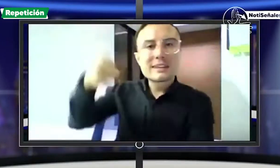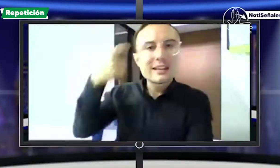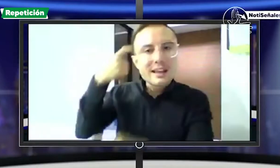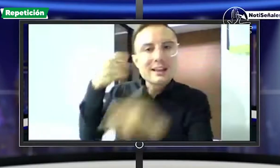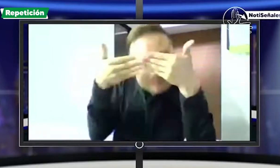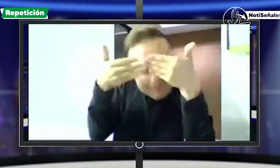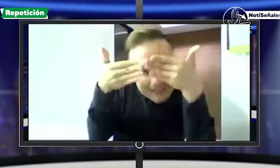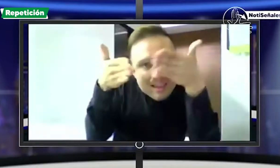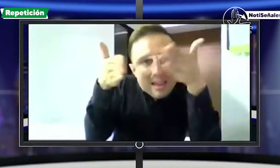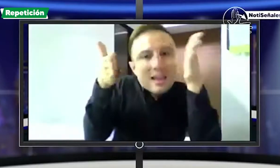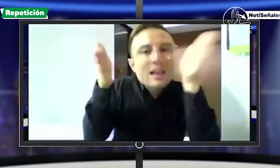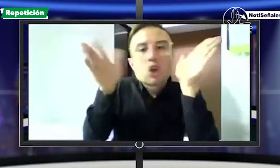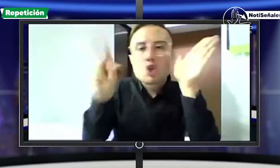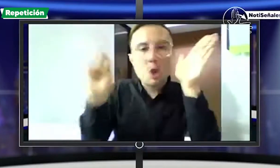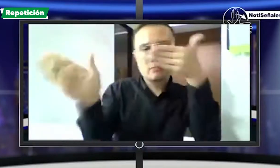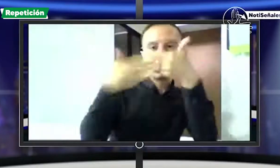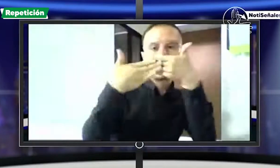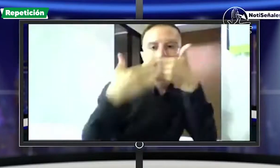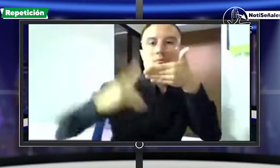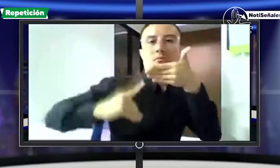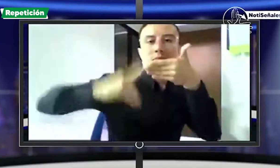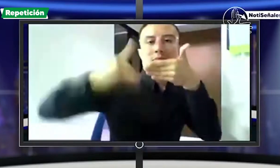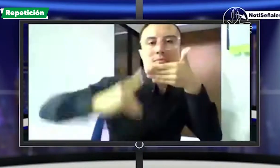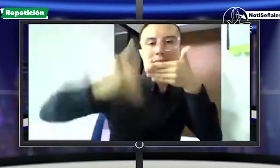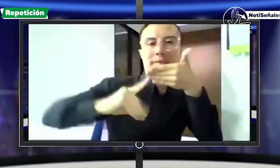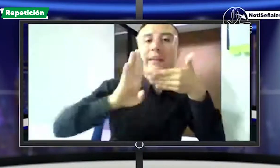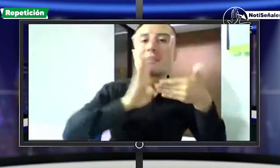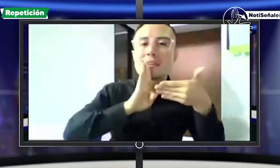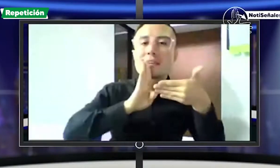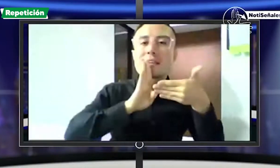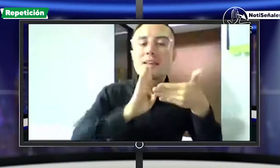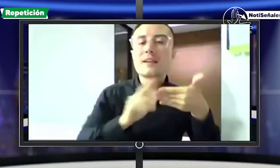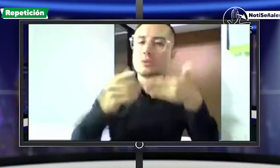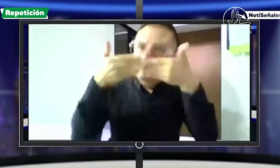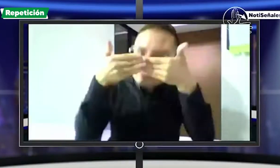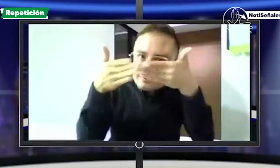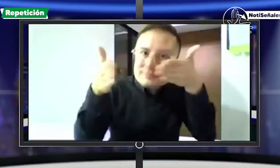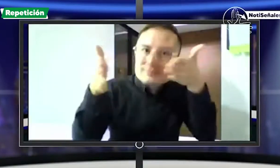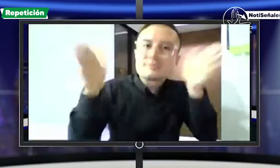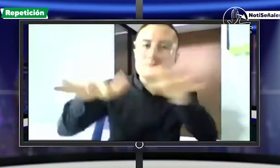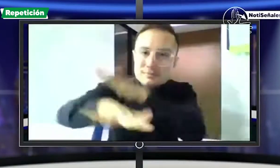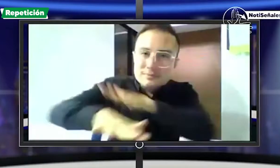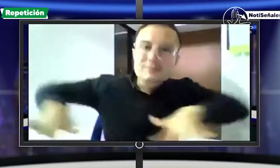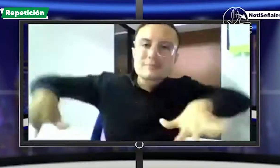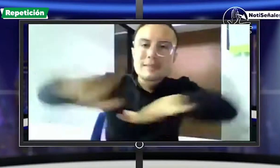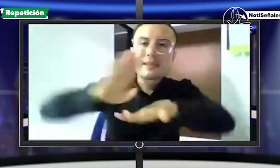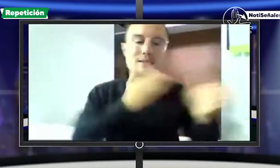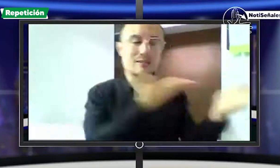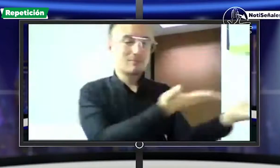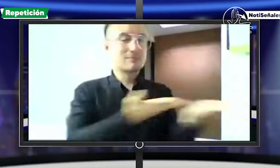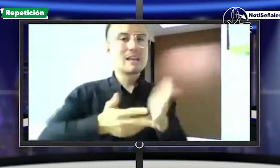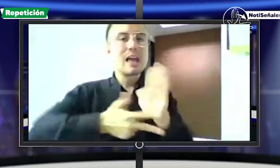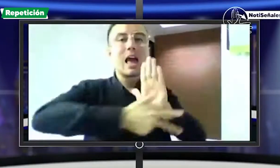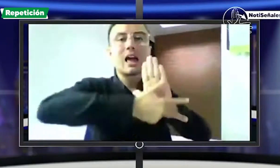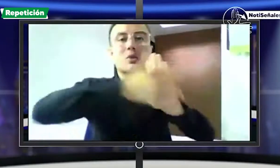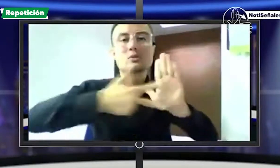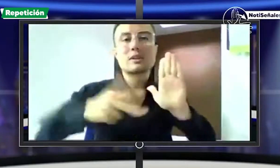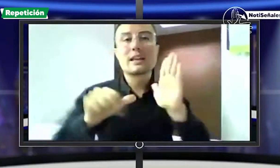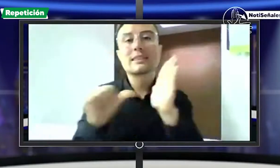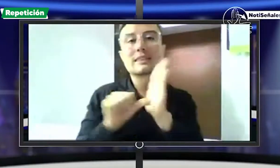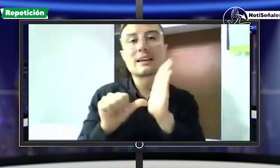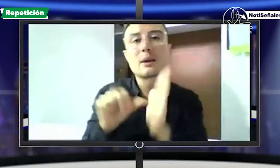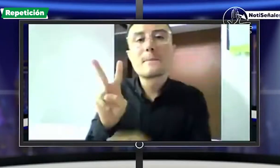conflicto sino que este tipo de incidencia se haga frente a gobierno y que permita este cambio de paradigmas y no sencillamente